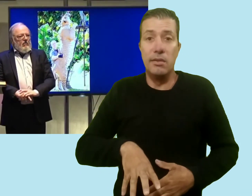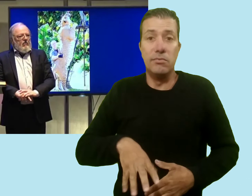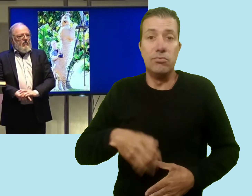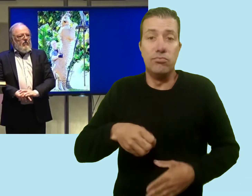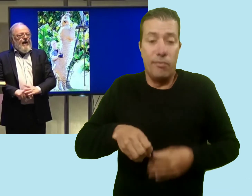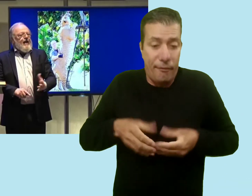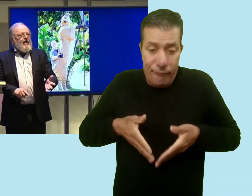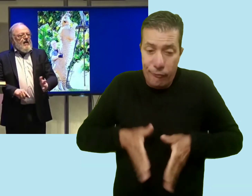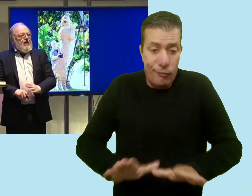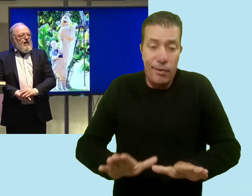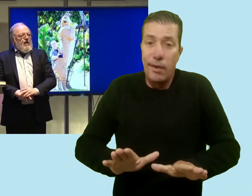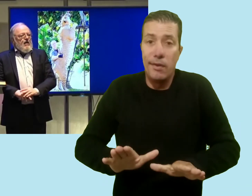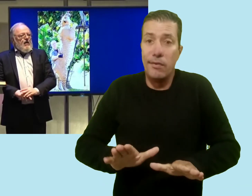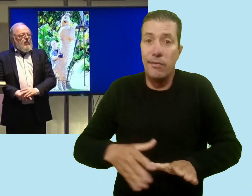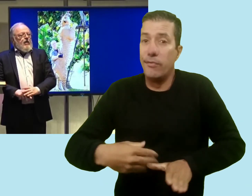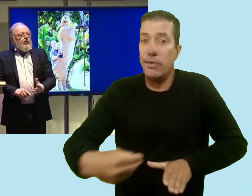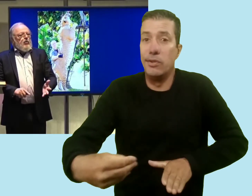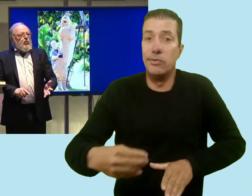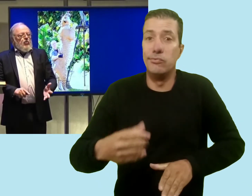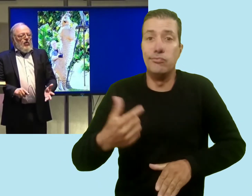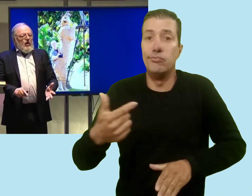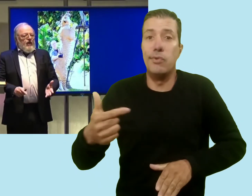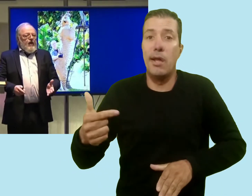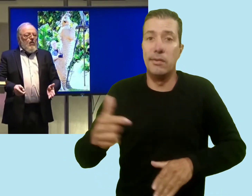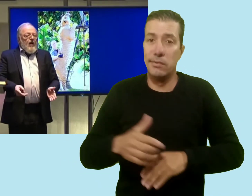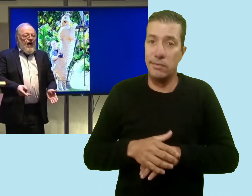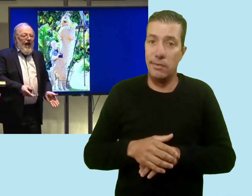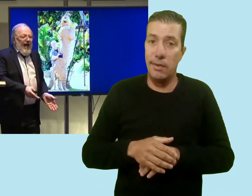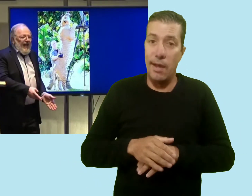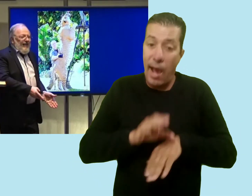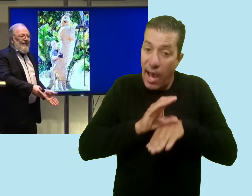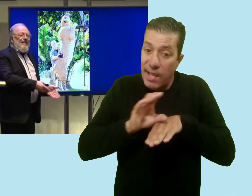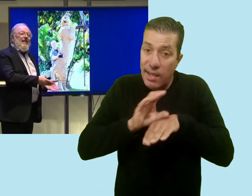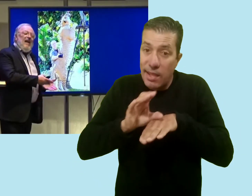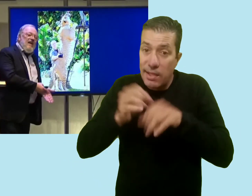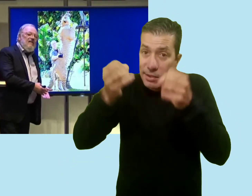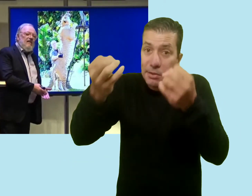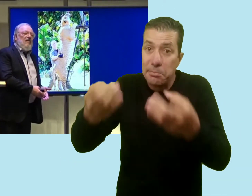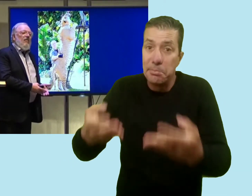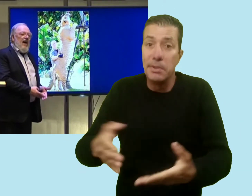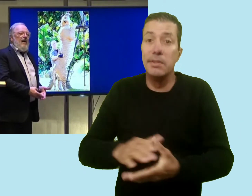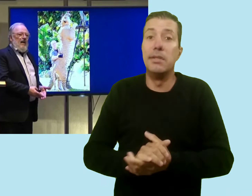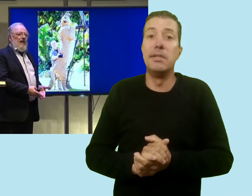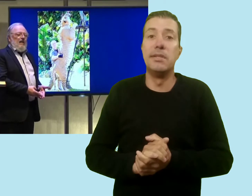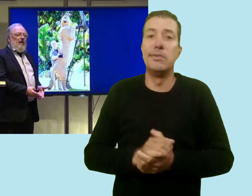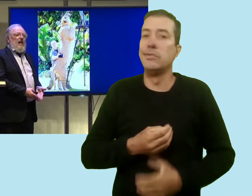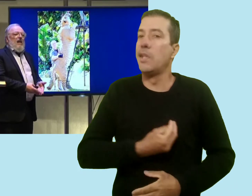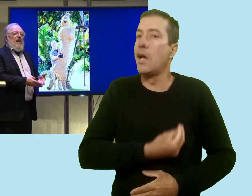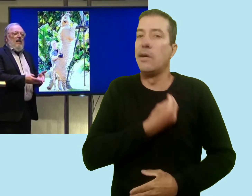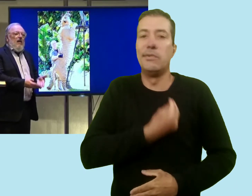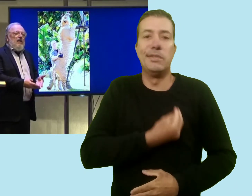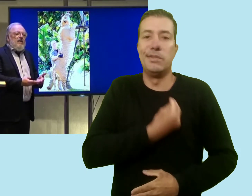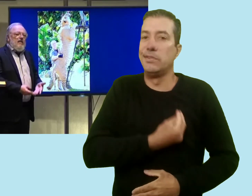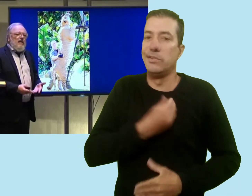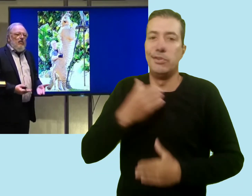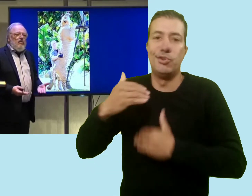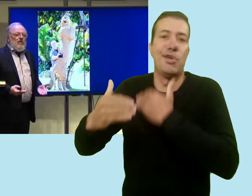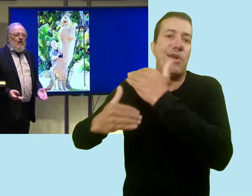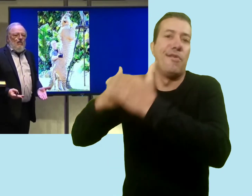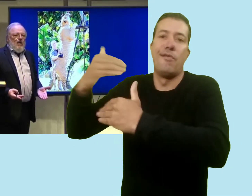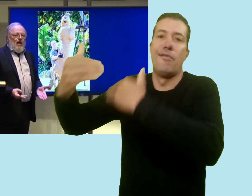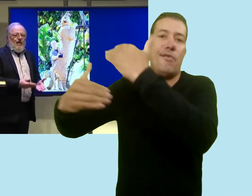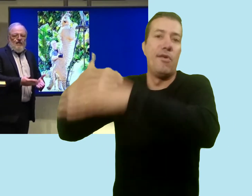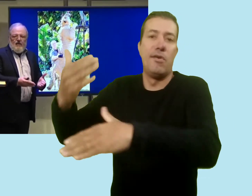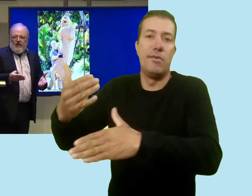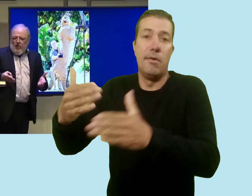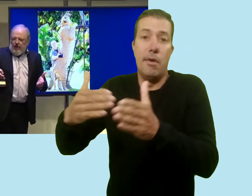estéril. Para aí. Não reproduz. Então, a ciência fala que não existe